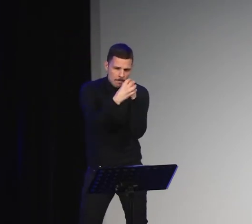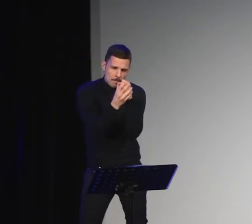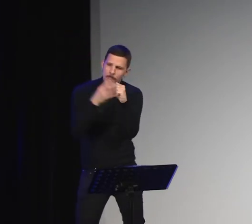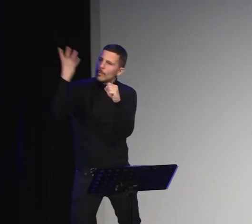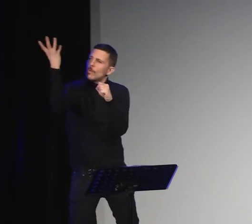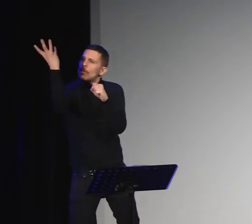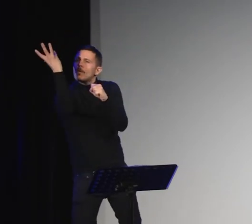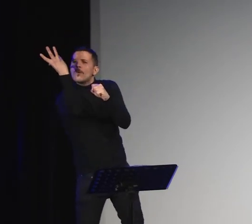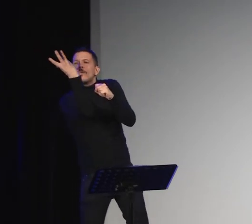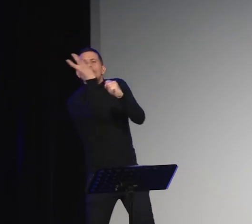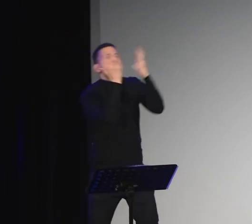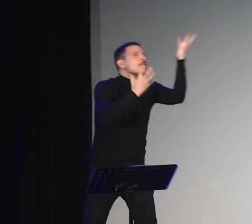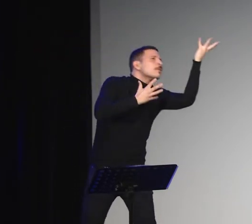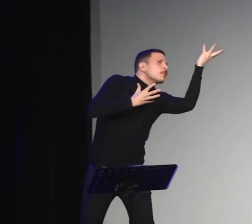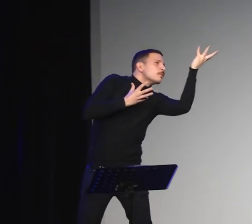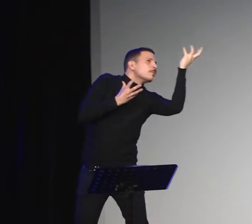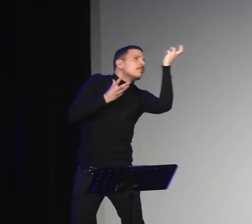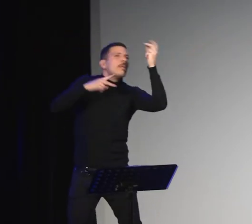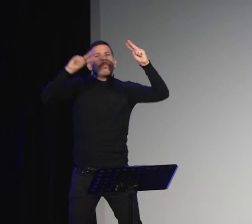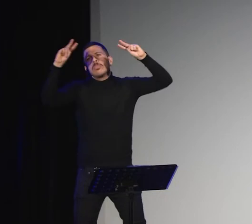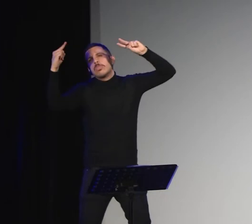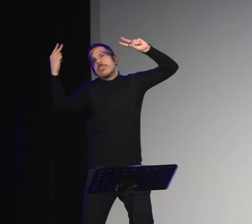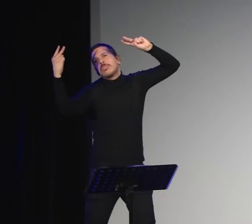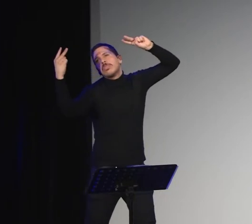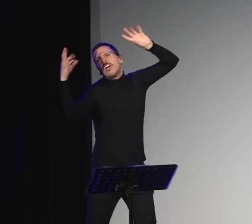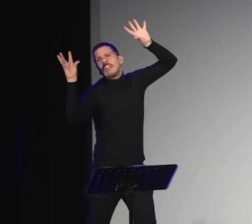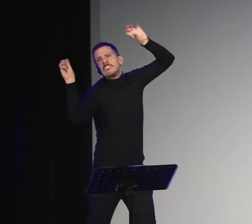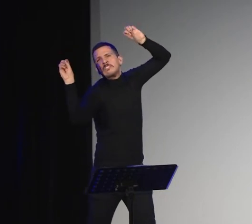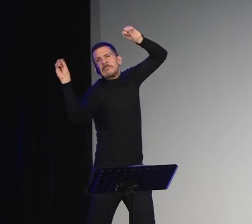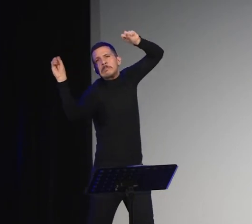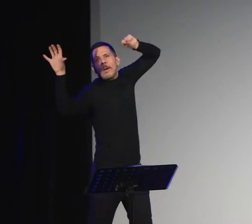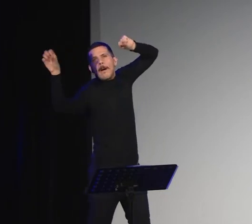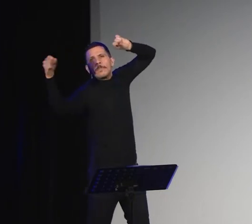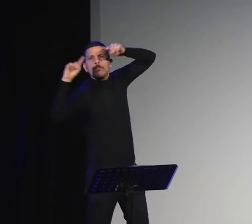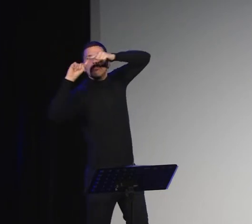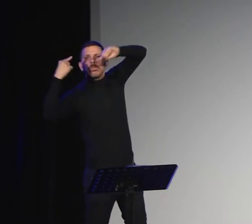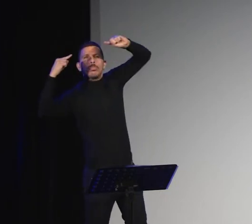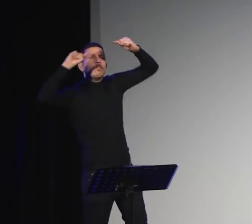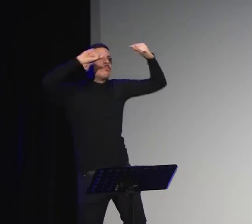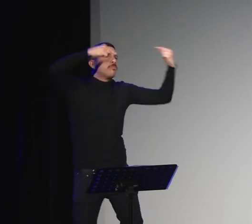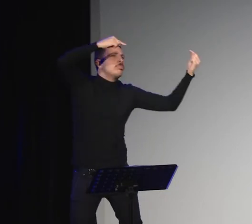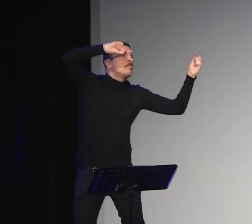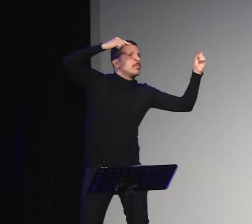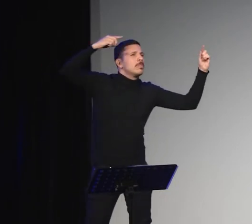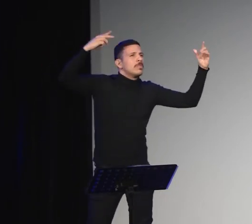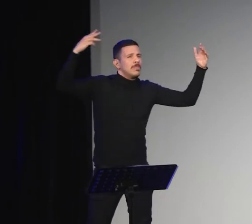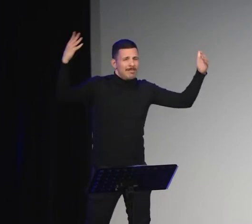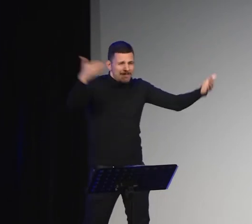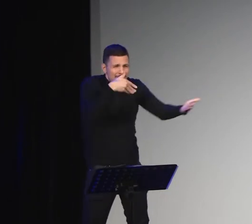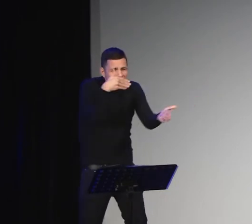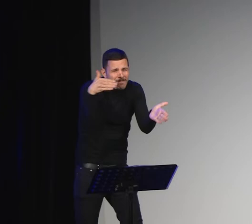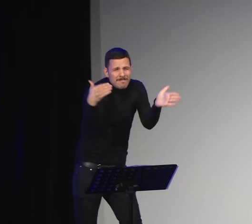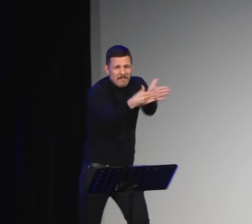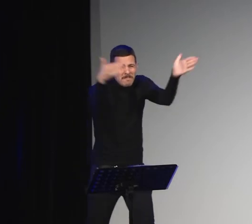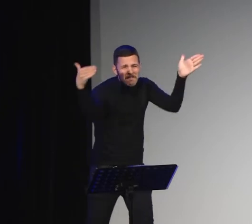nous, des morceaux de leur corps de mort, leurs jambes cassées en 1000 miettes, leurs bras cassés en 1000 miettes, qu'ils fassent